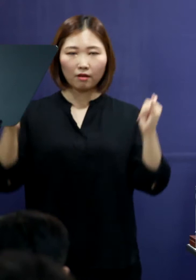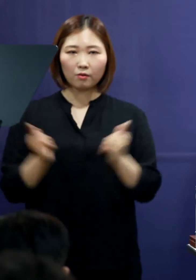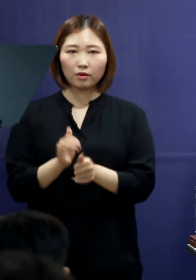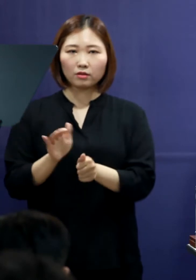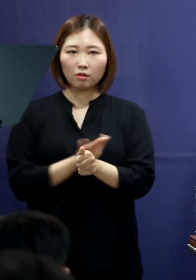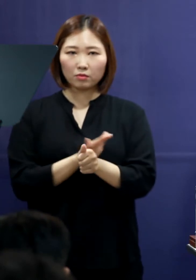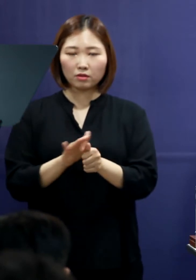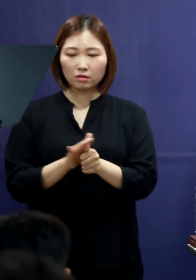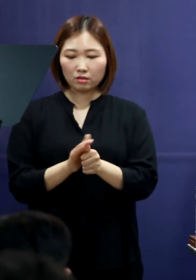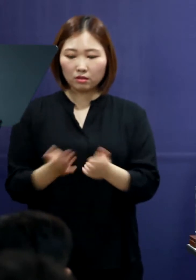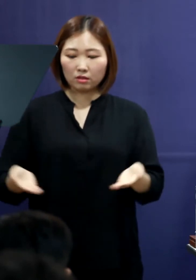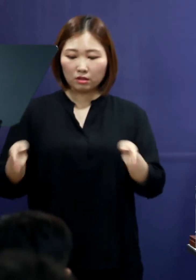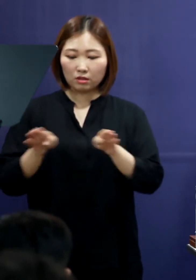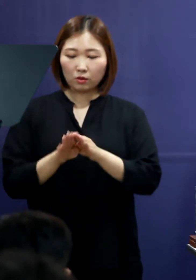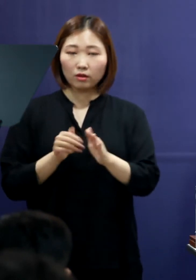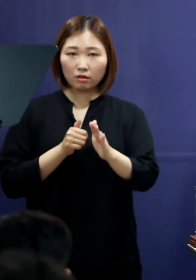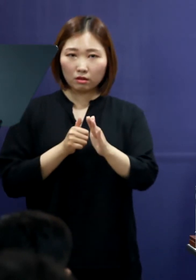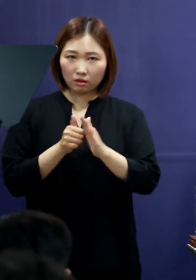대표는